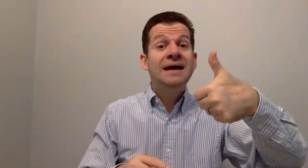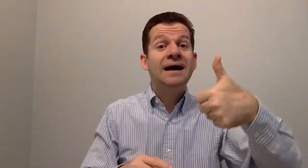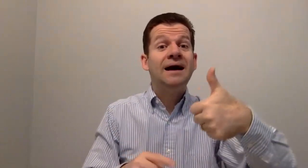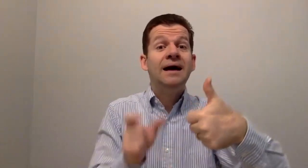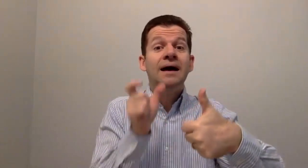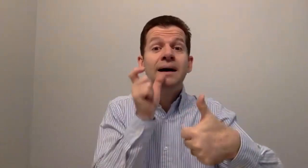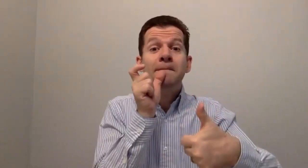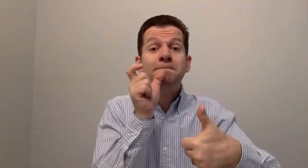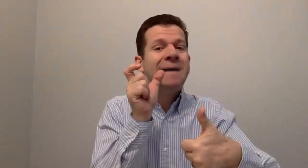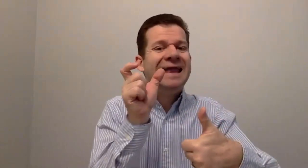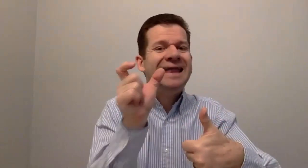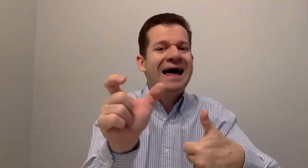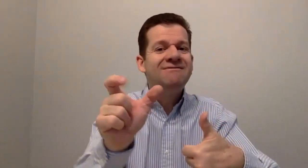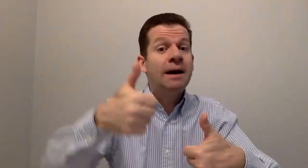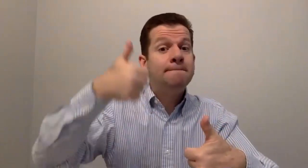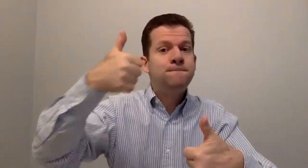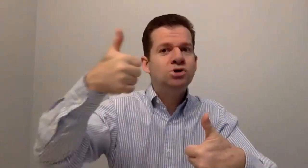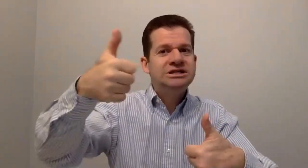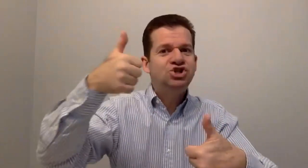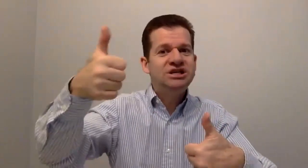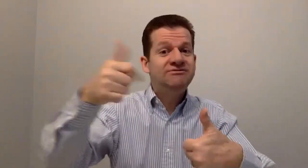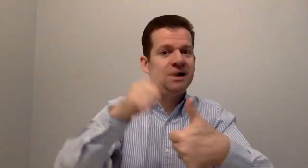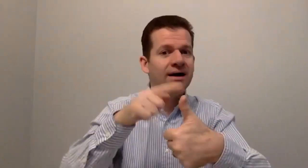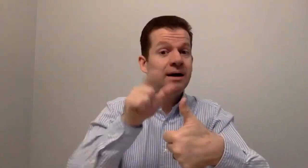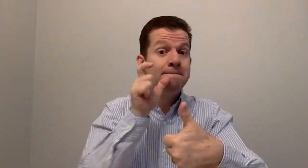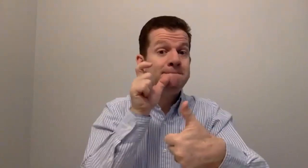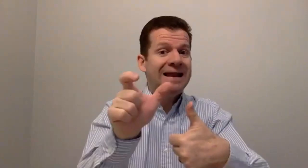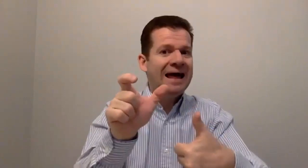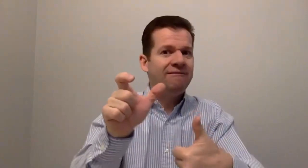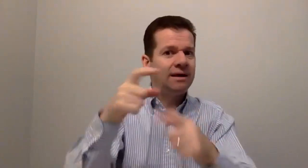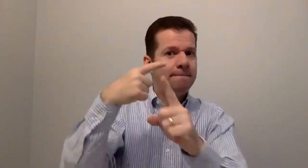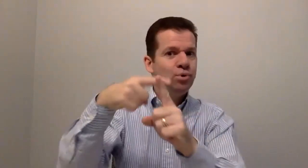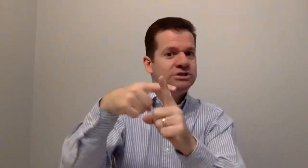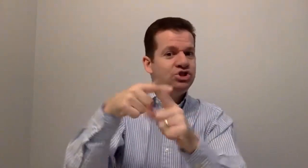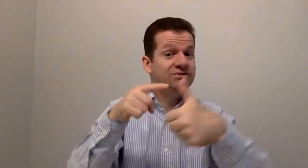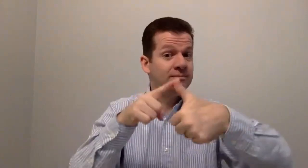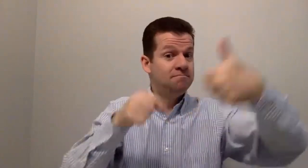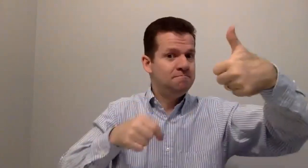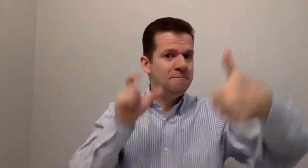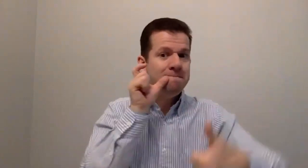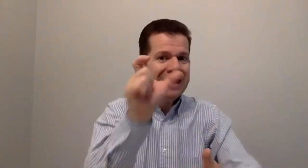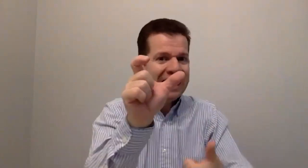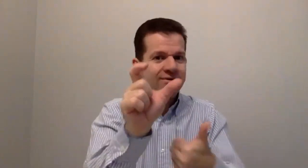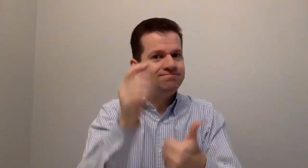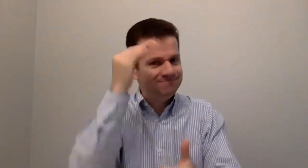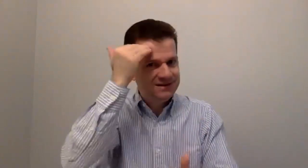Primeira, palavra positiva. Palavra positiva. Palavra,